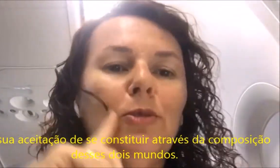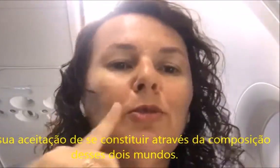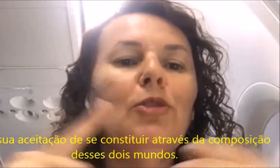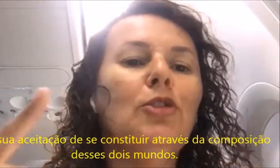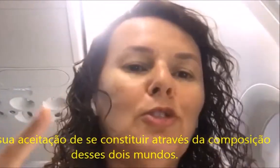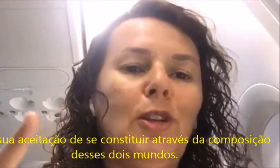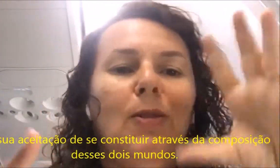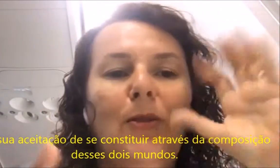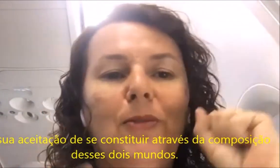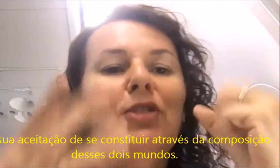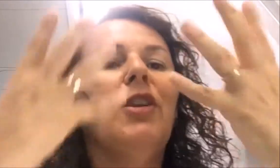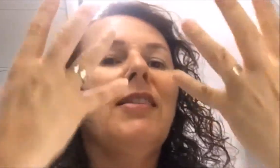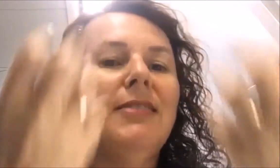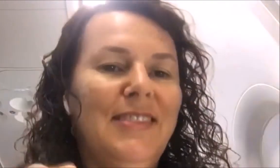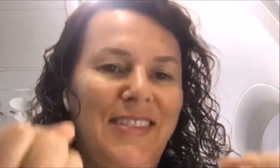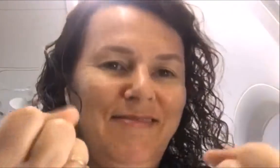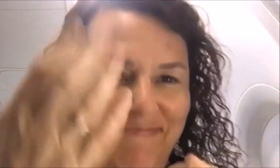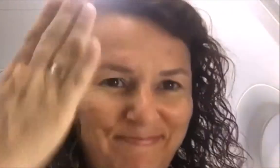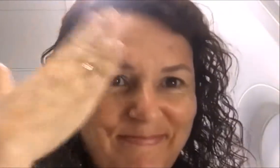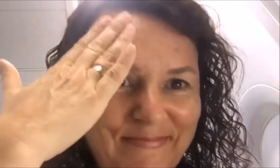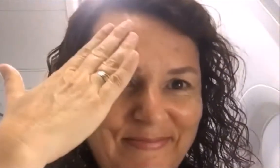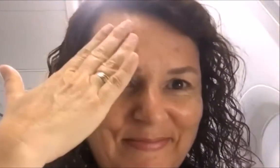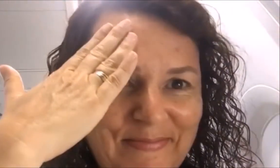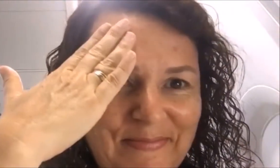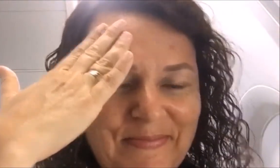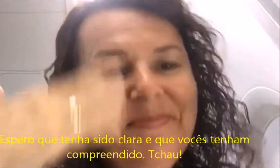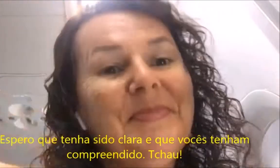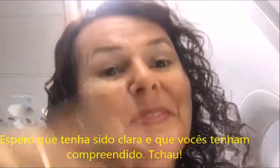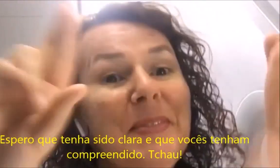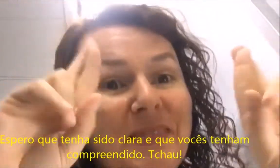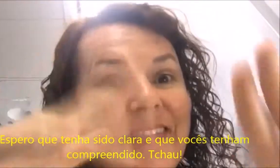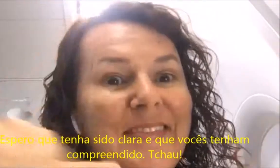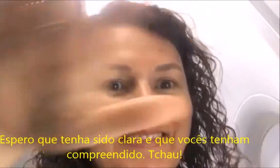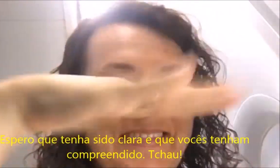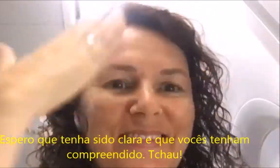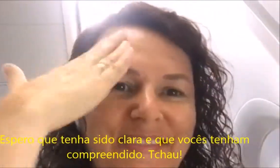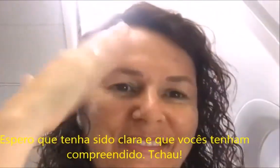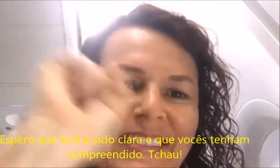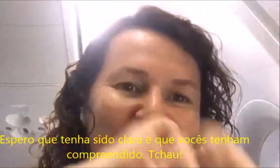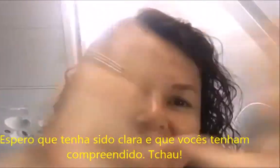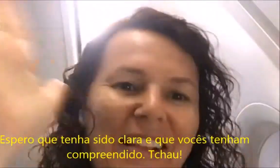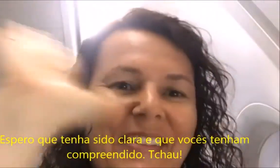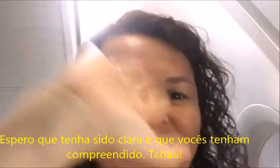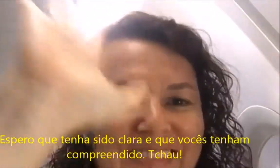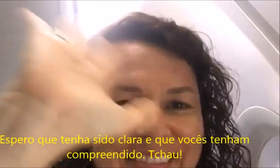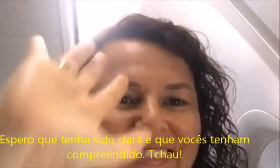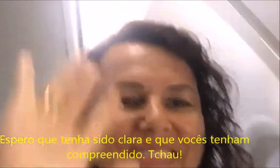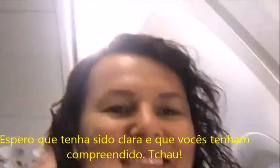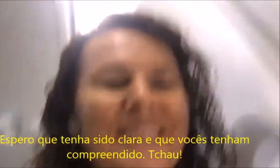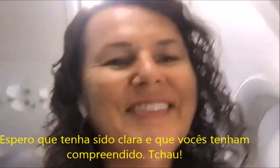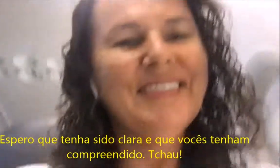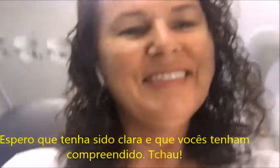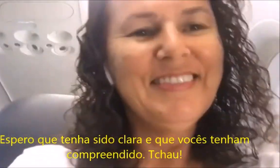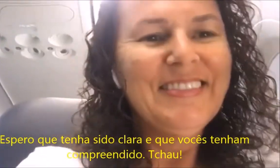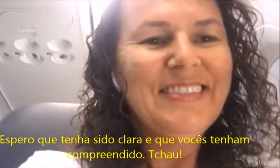desses dois mundos. Espero que tenha sido clara e que vocês tenham compreendido. Tchau!